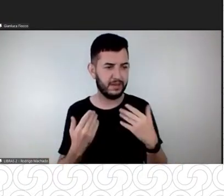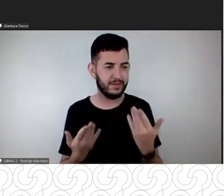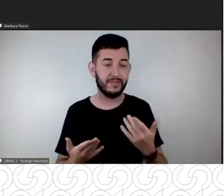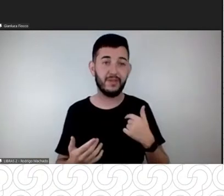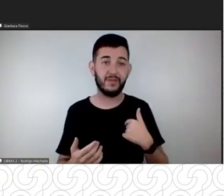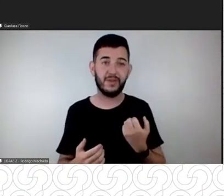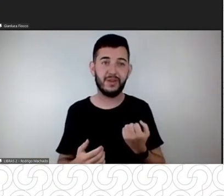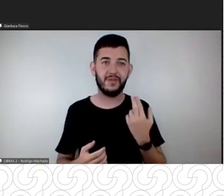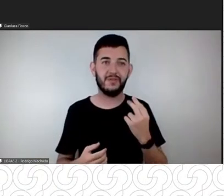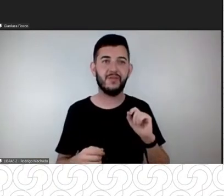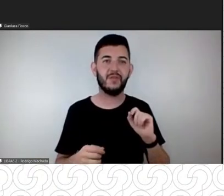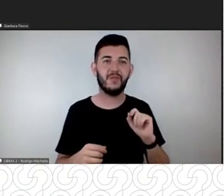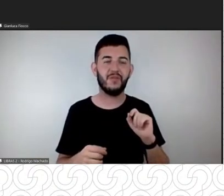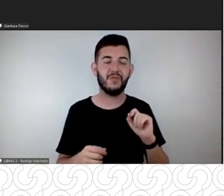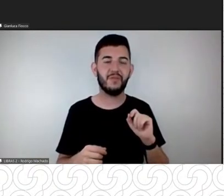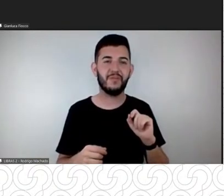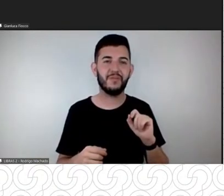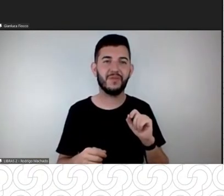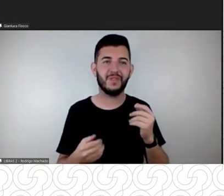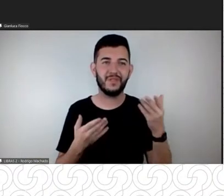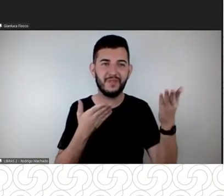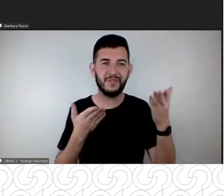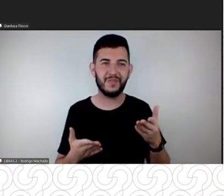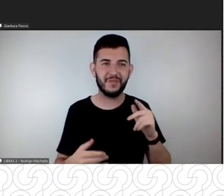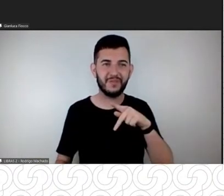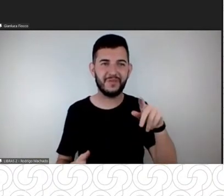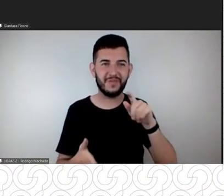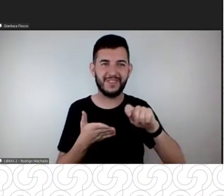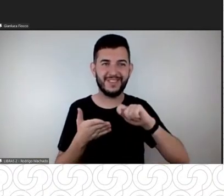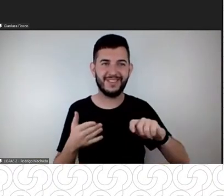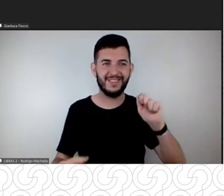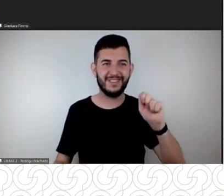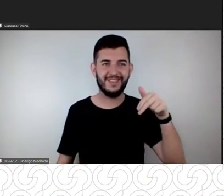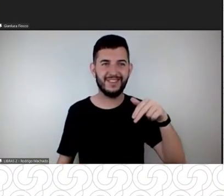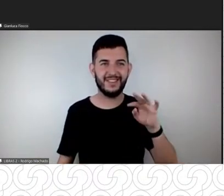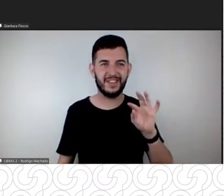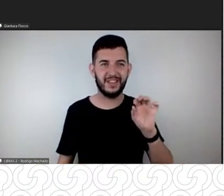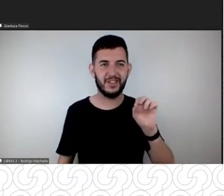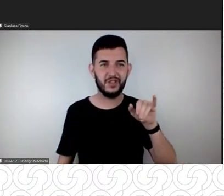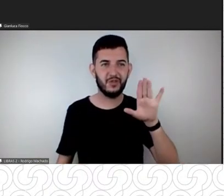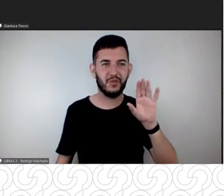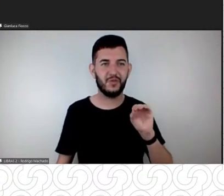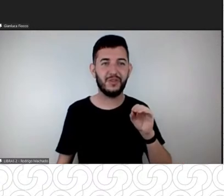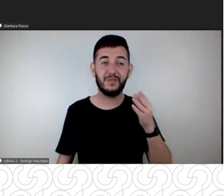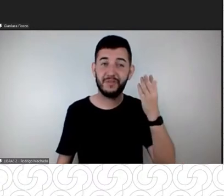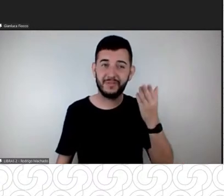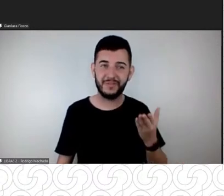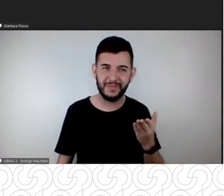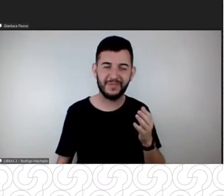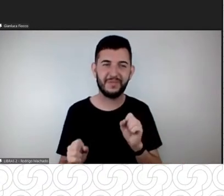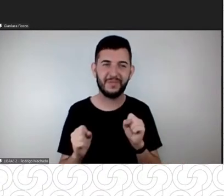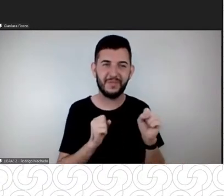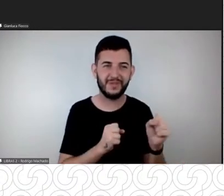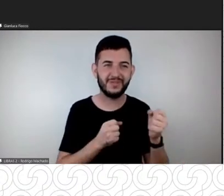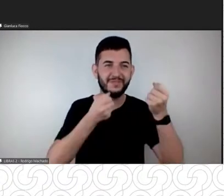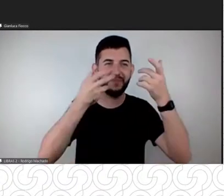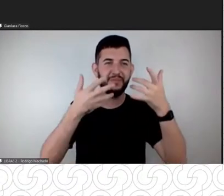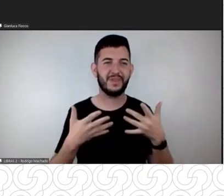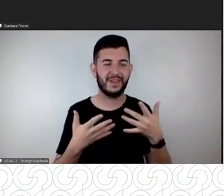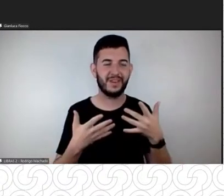pelo professor e escritor Antônio Stornol, para que ele possa falar um pouquinho sobre